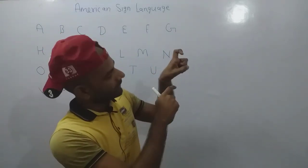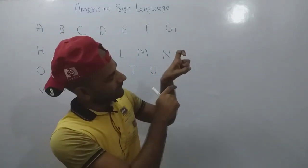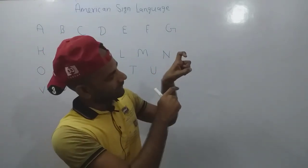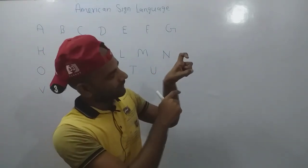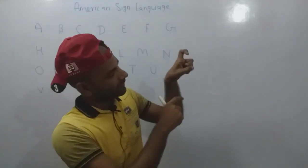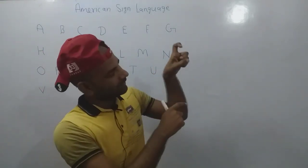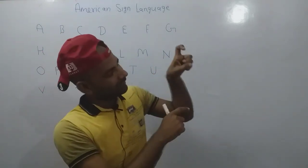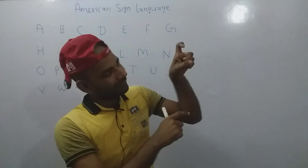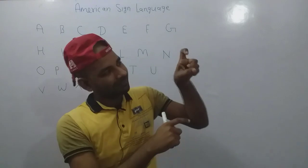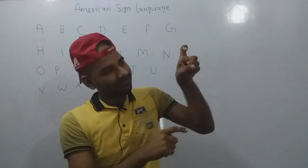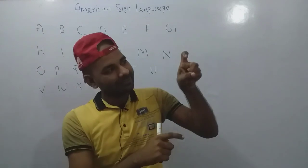ऐसे,